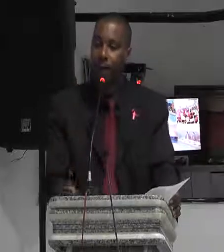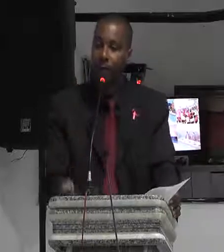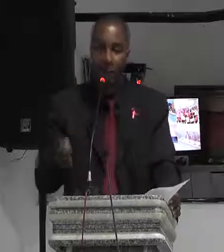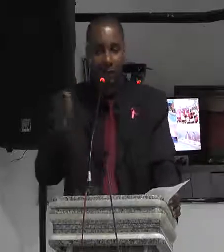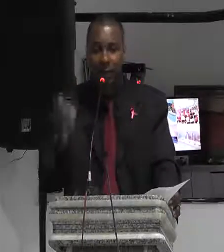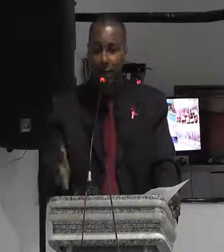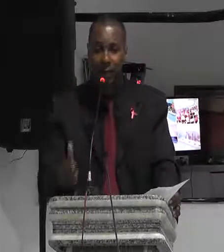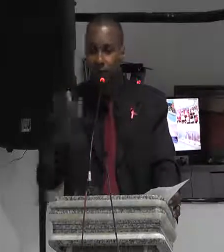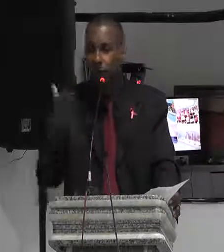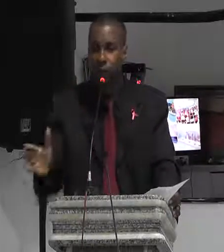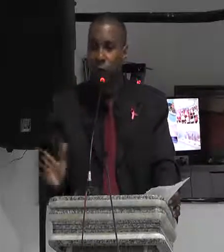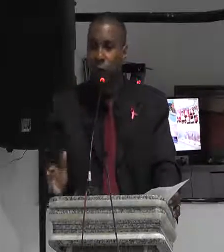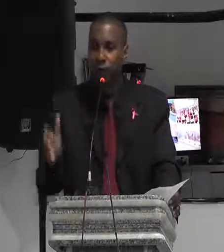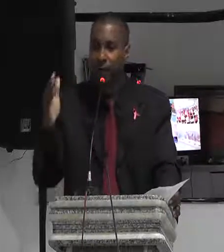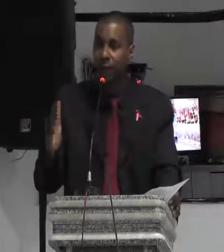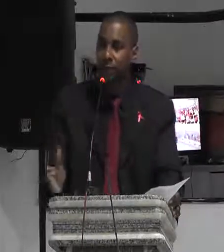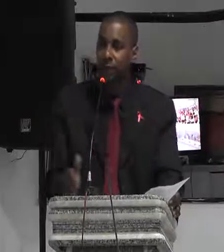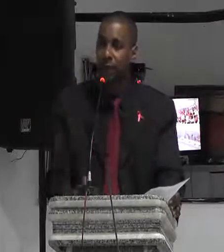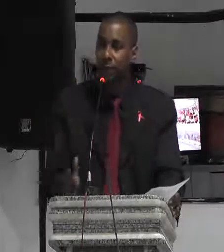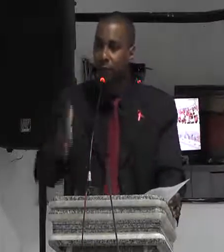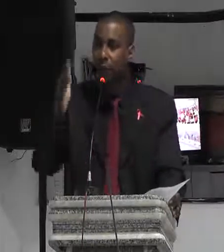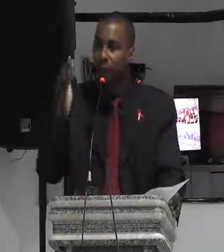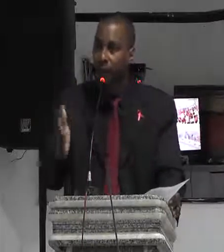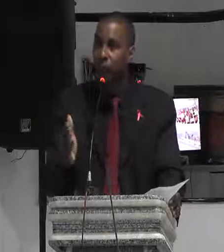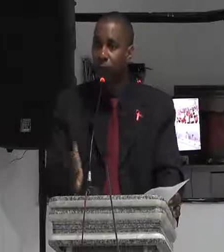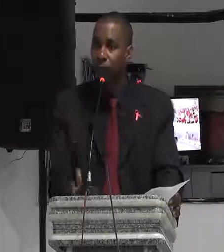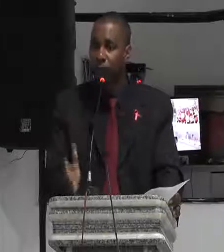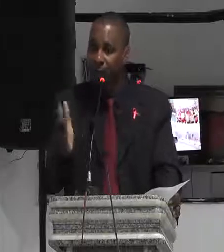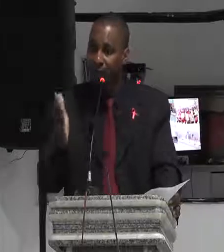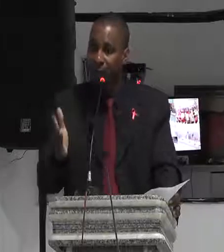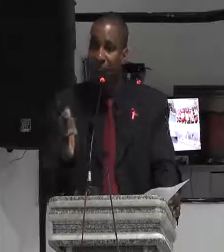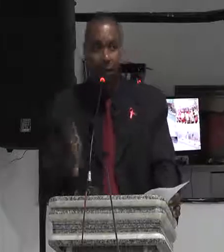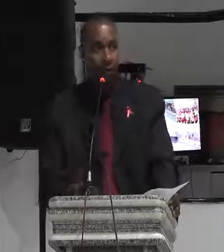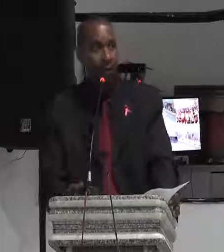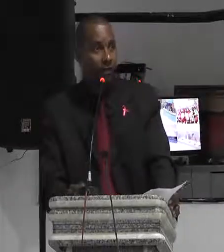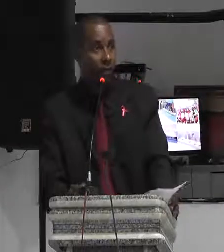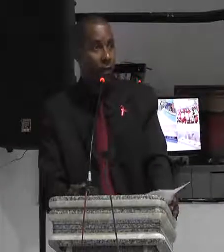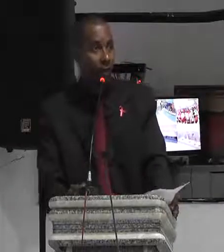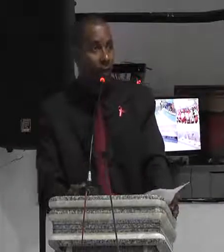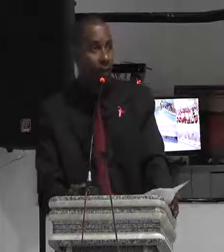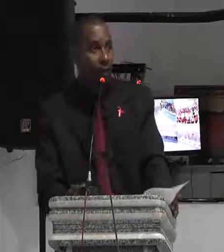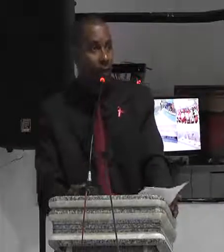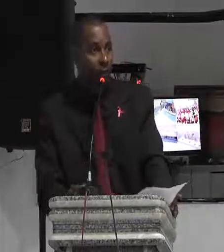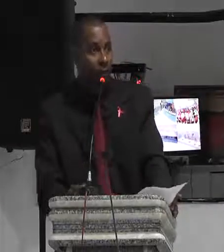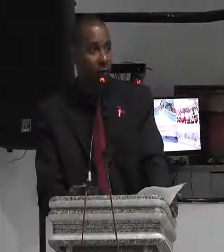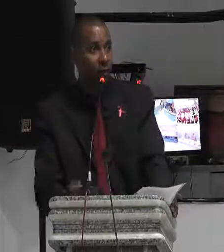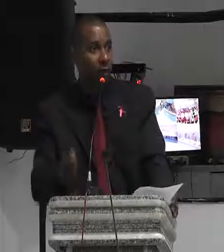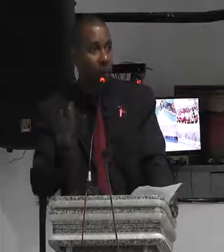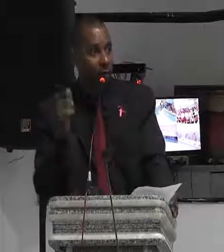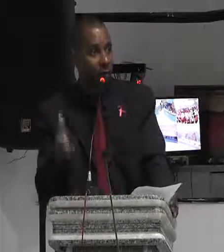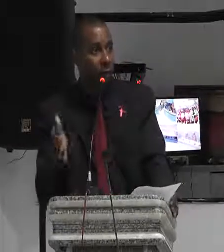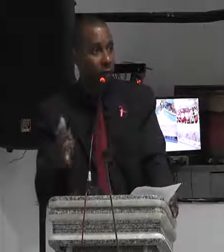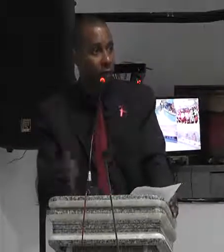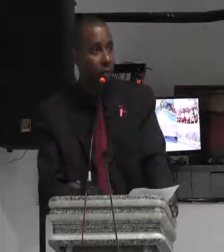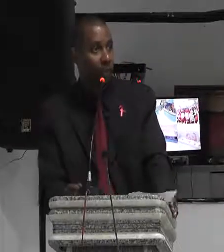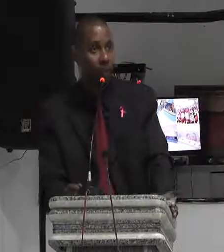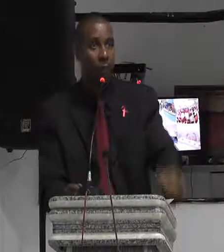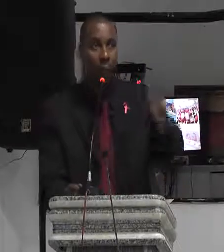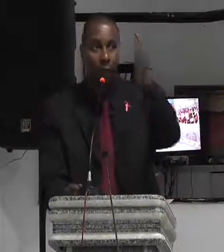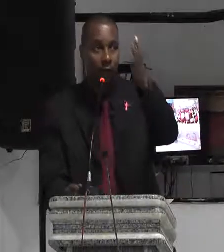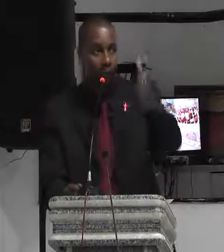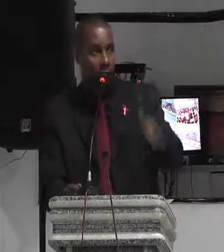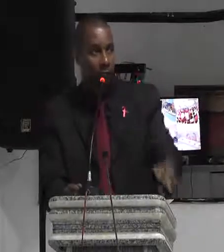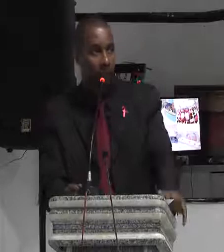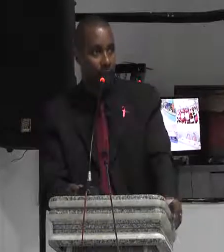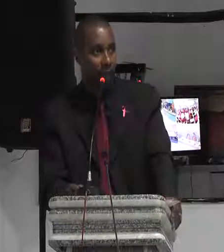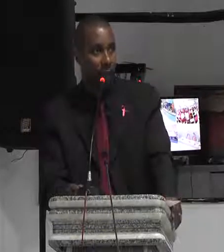puxar. A gente sabe que abaixo de Deus, para quem acredita em Deus, é política. Vamos tentar ver se a gente consegue, vereador Aldemir, tentar articular isso para